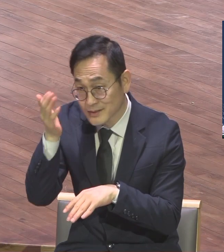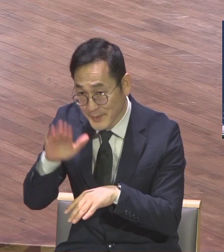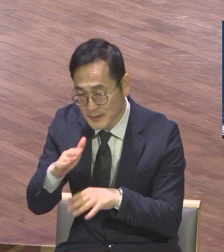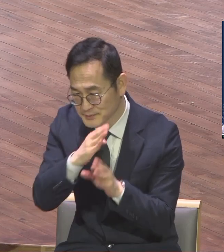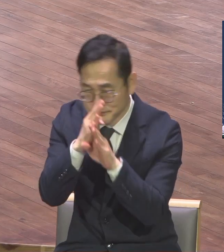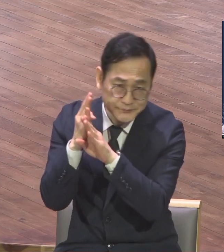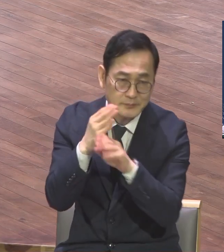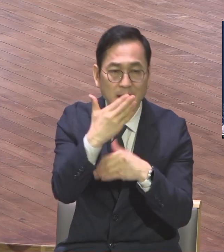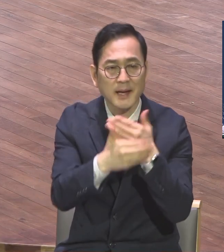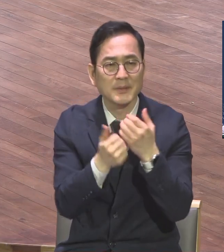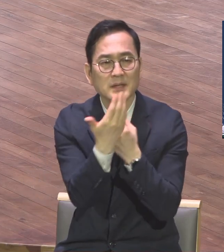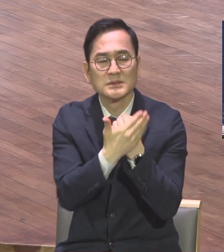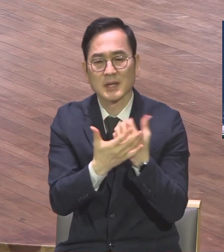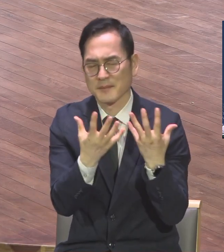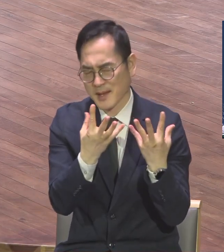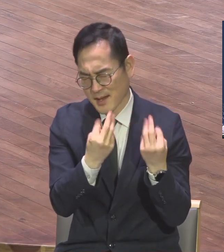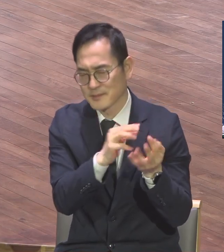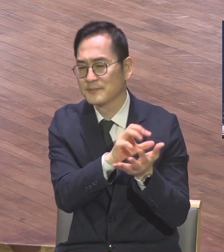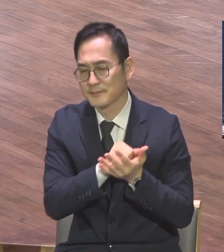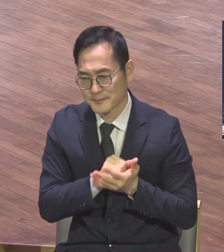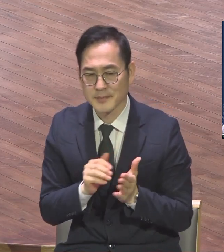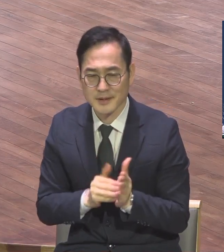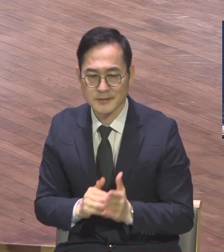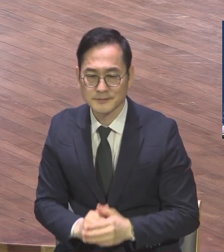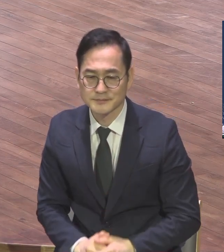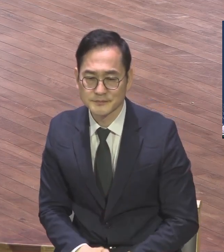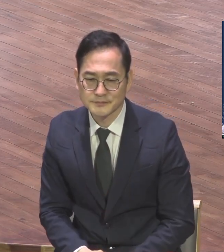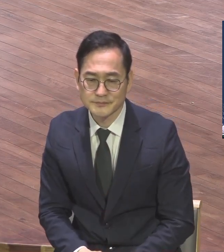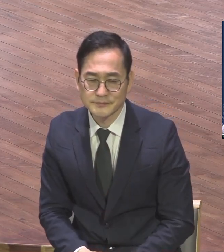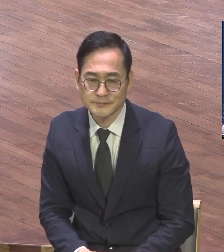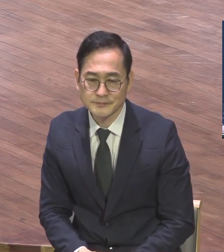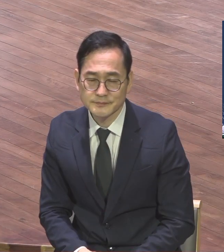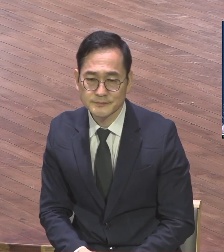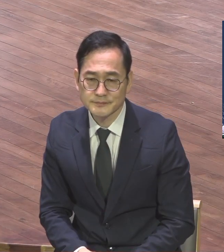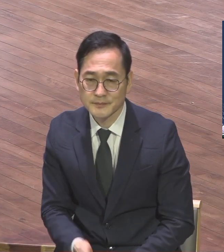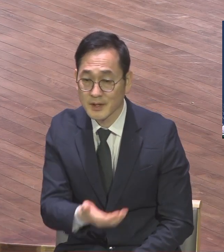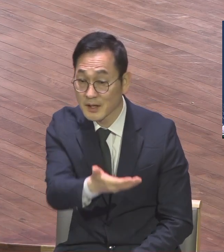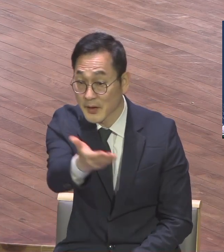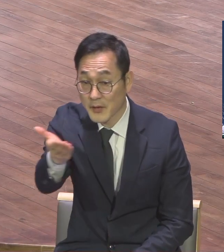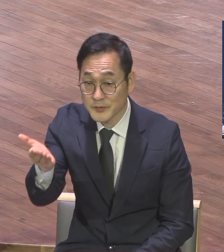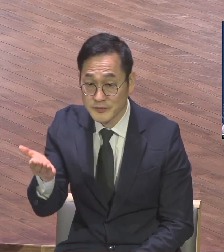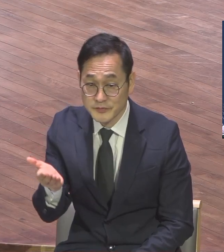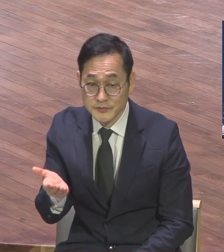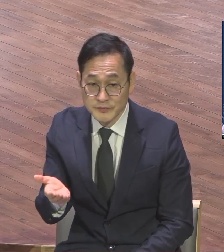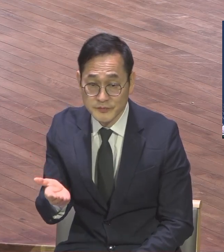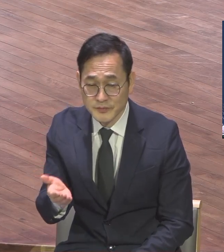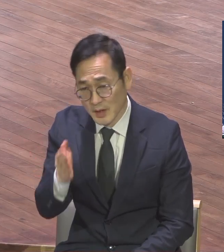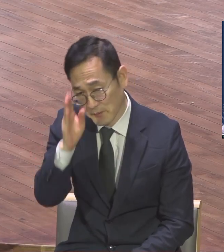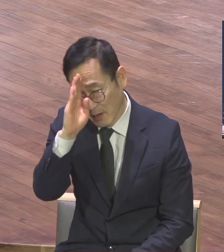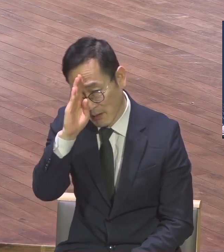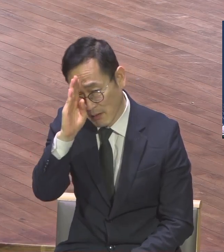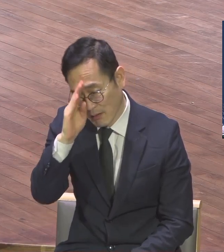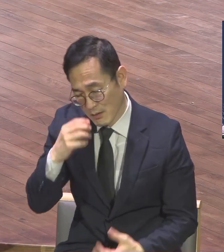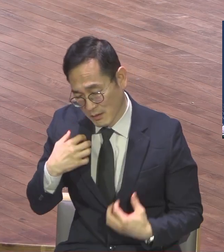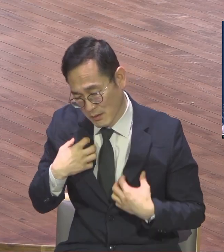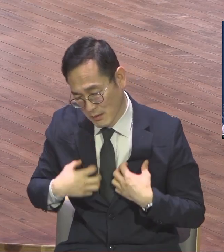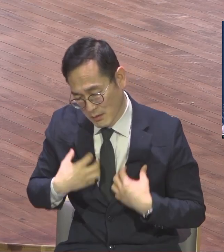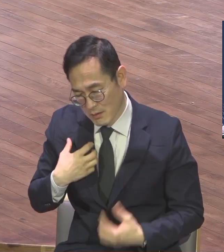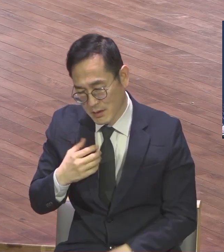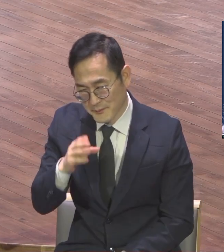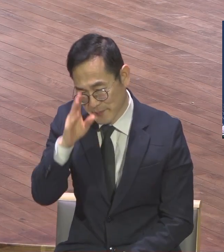은혜를 받았습니다. 혹시 우리 성도들 가운데도 여러분이 병고의